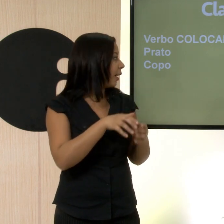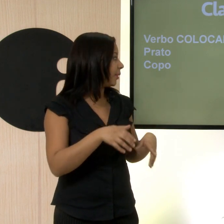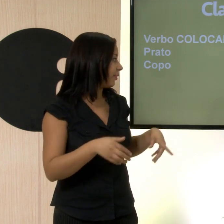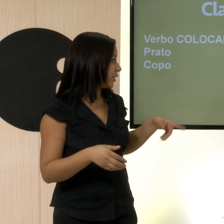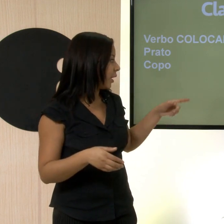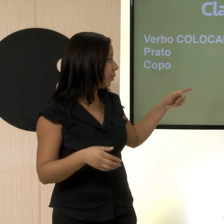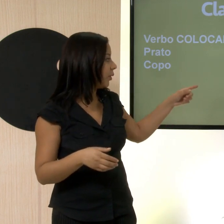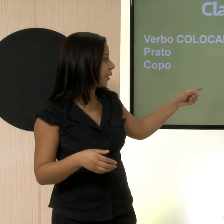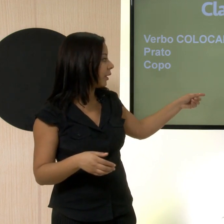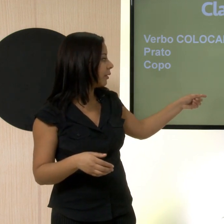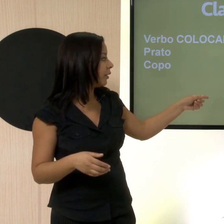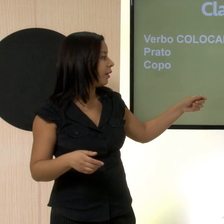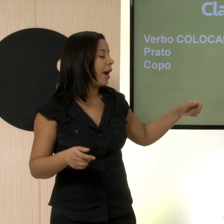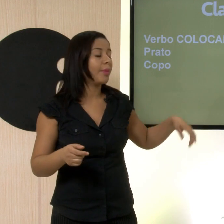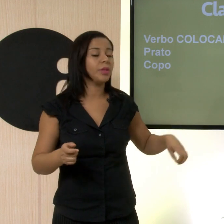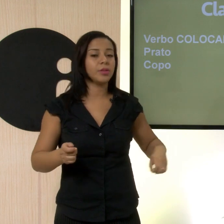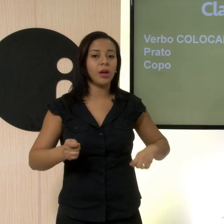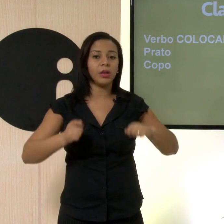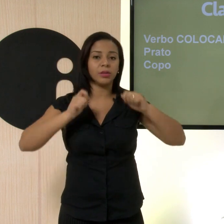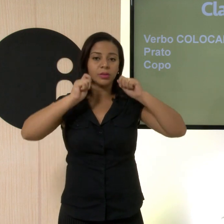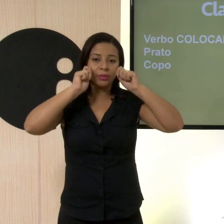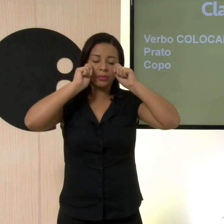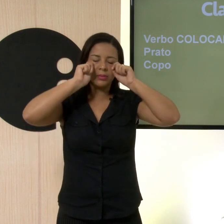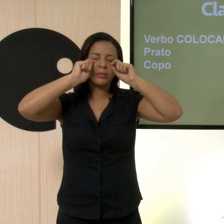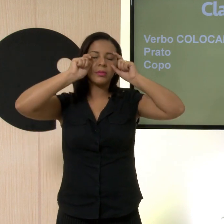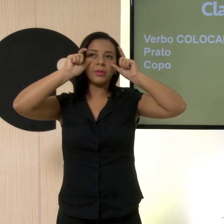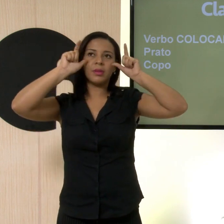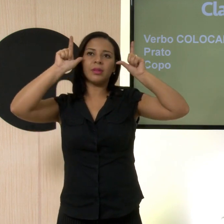Abrir e fechar a boca. Abrir os olhos.